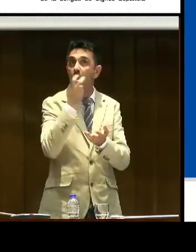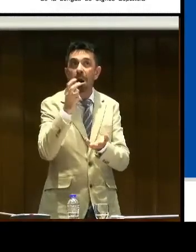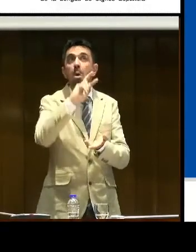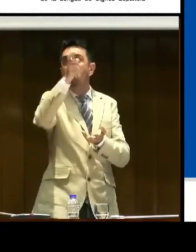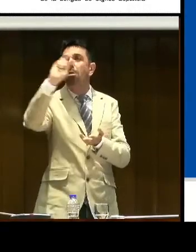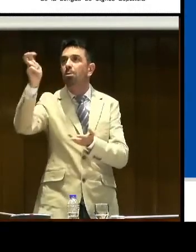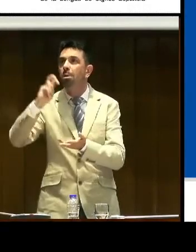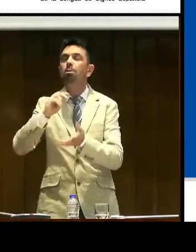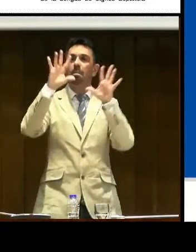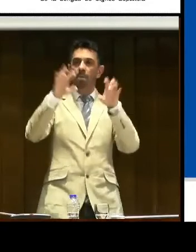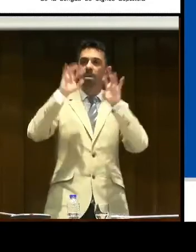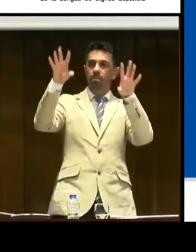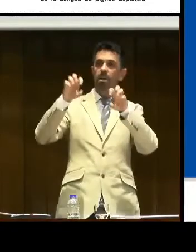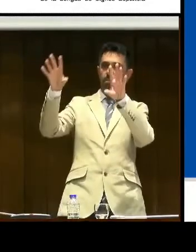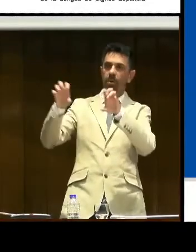el español.